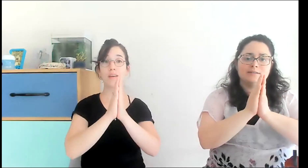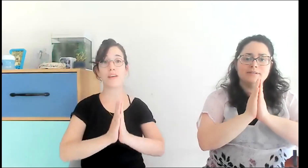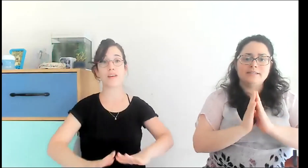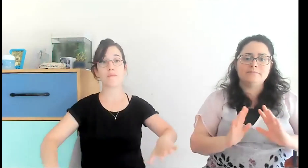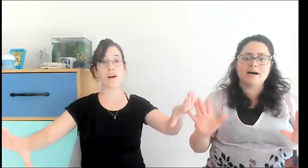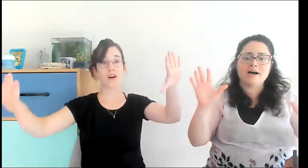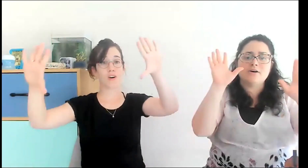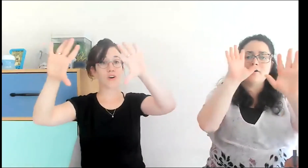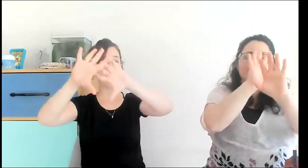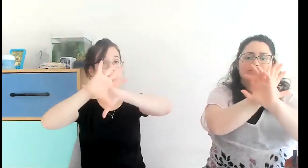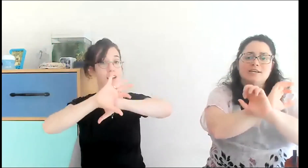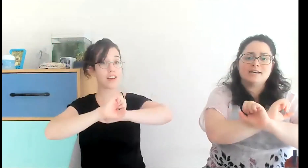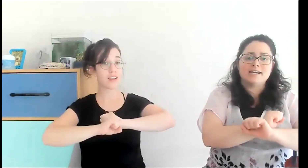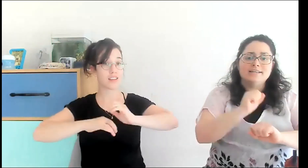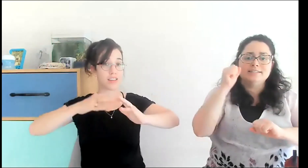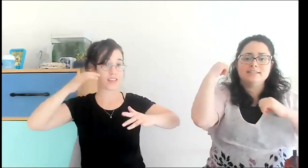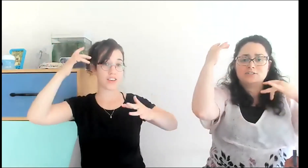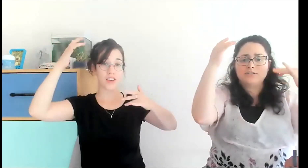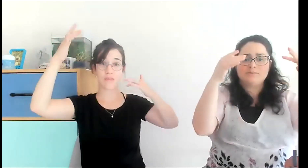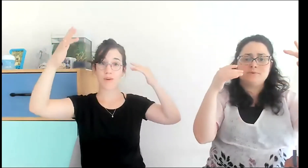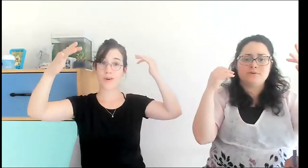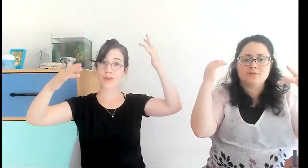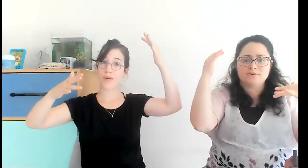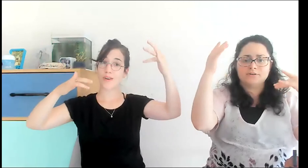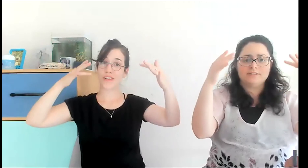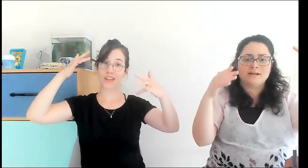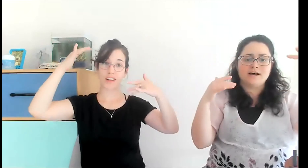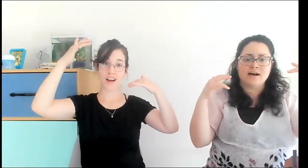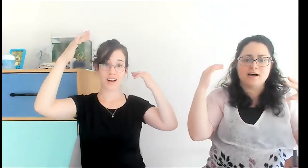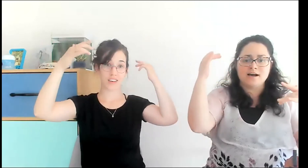ליבי בחושך, נרשמות